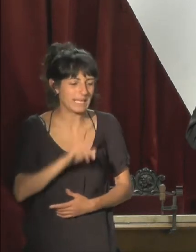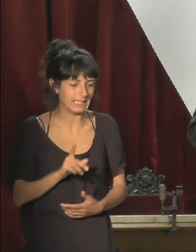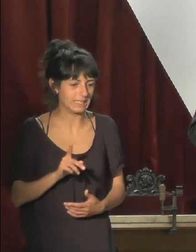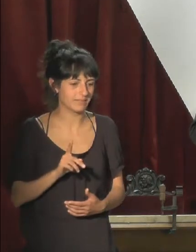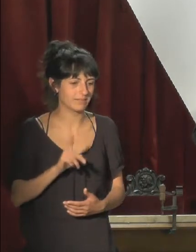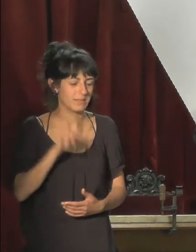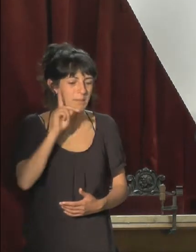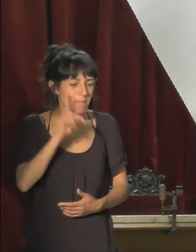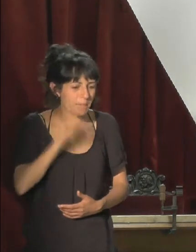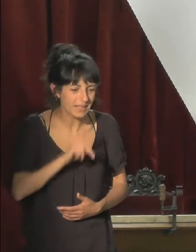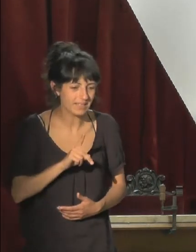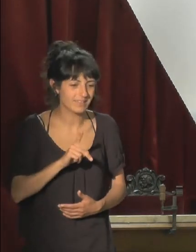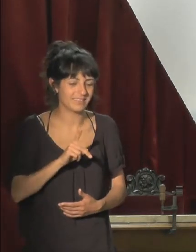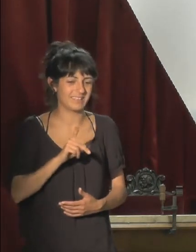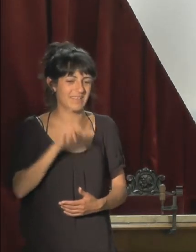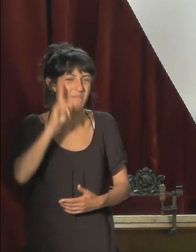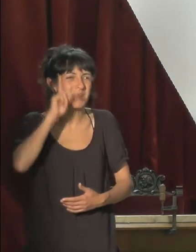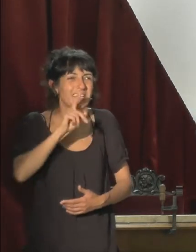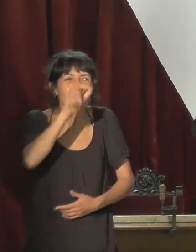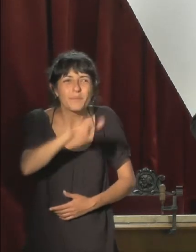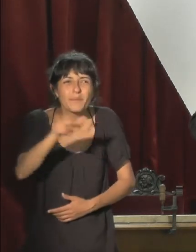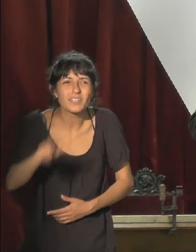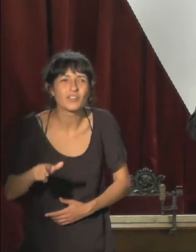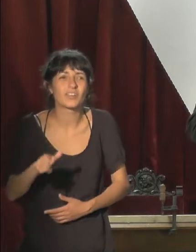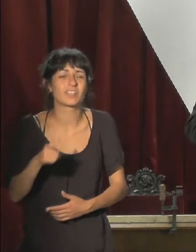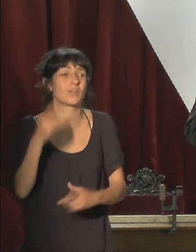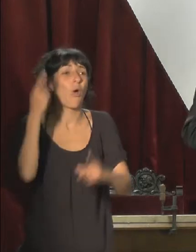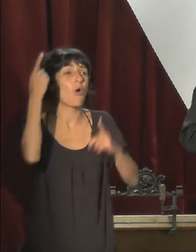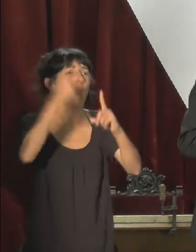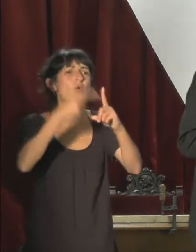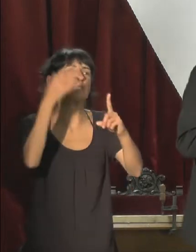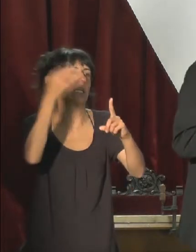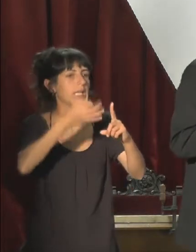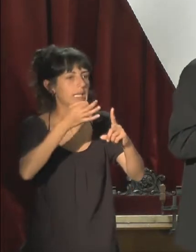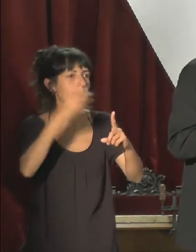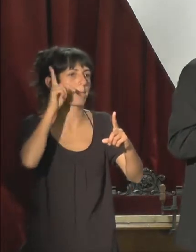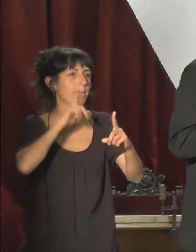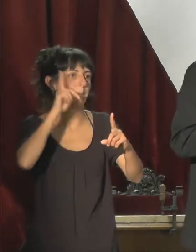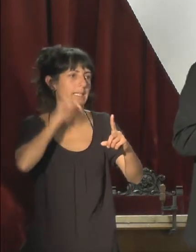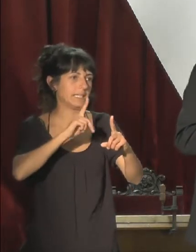política, que xeito máis innobre, que nega